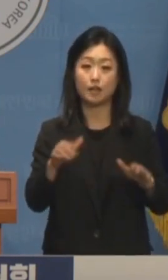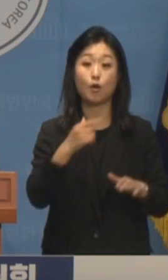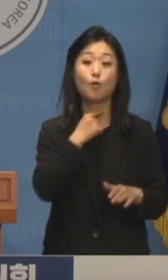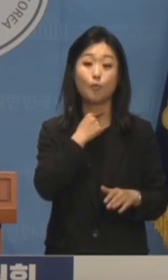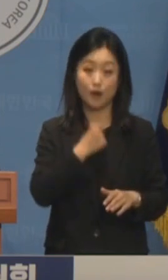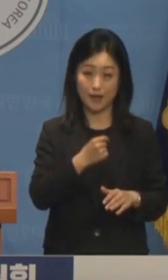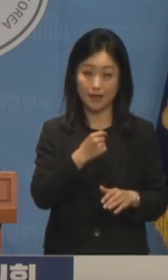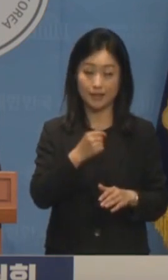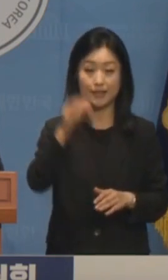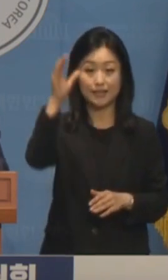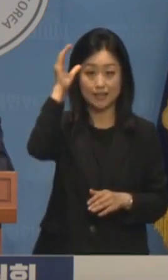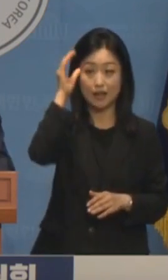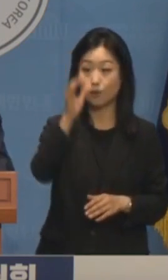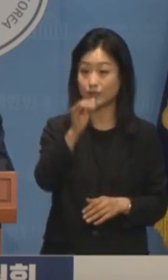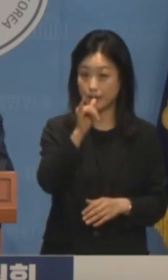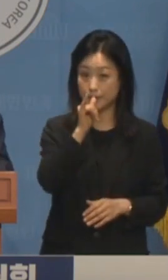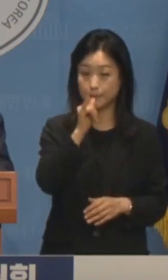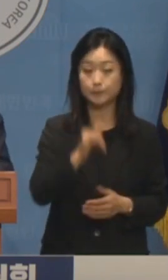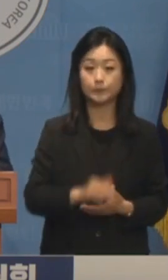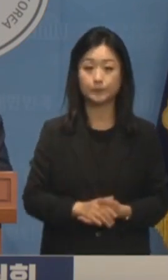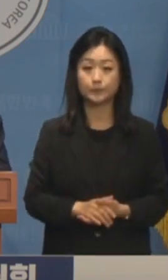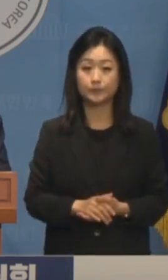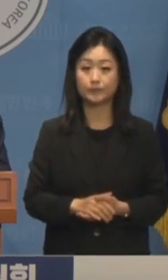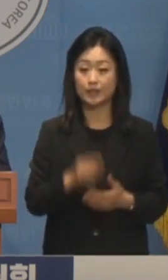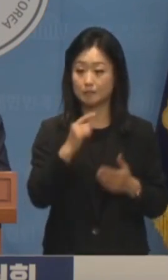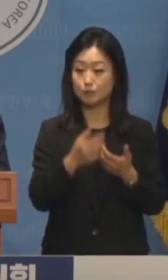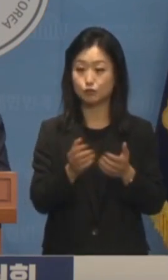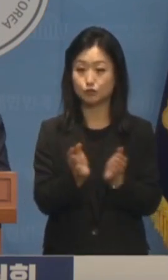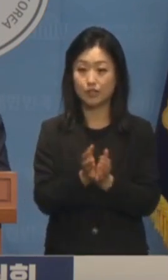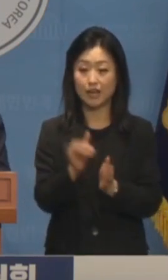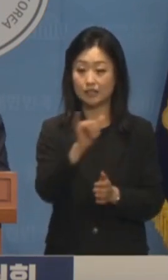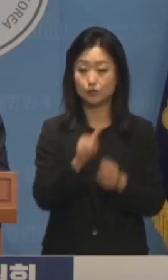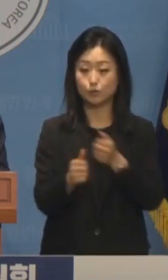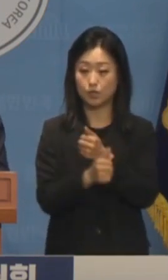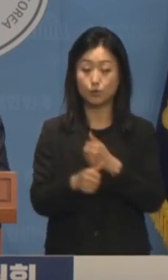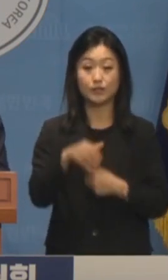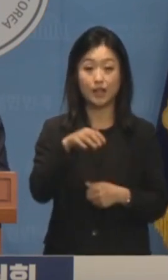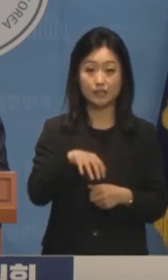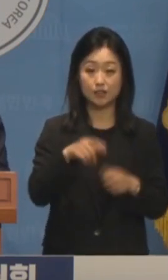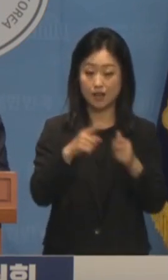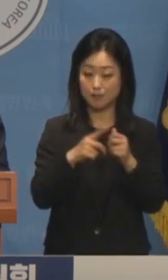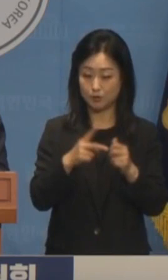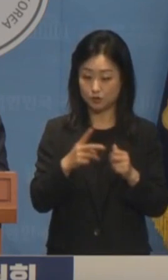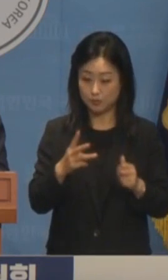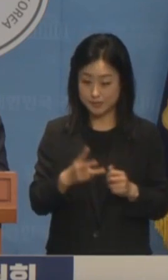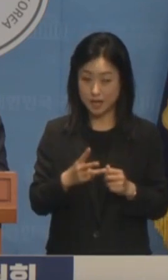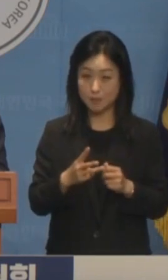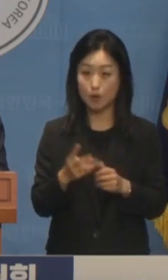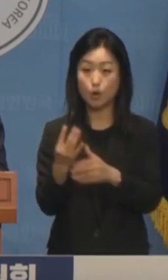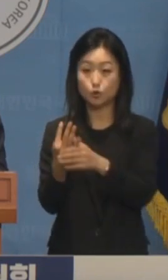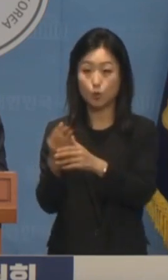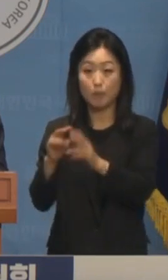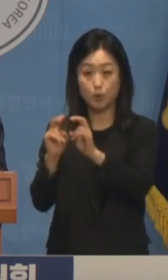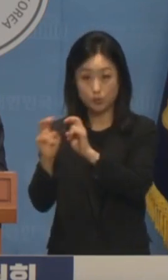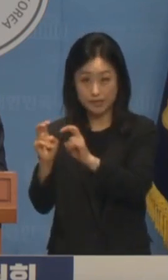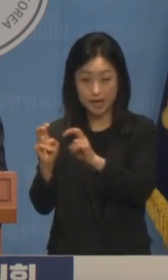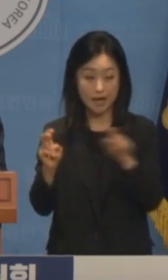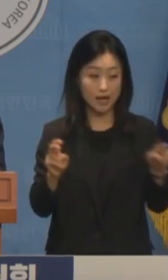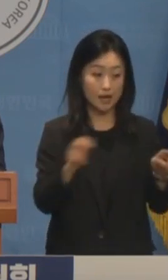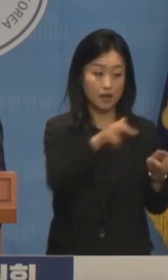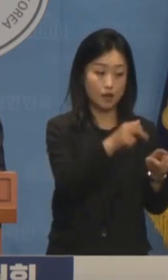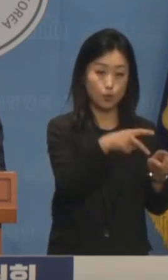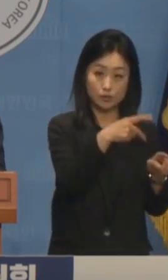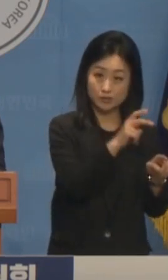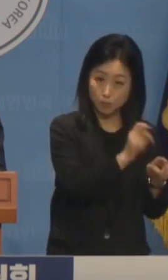해결되기를 기대하고 있습니다. 더불어민주당 을지로위원회는 세 차례에 걸쳐서 조폐공사, 코스모,